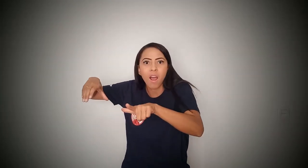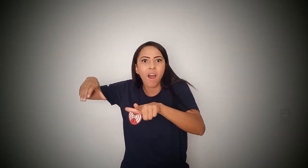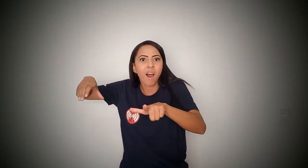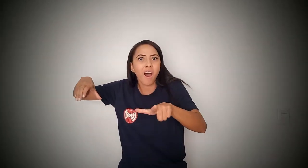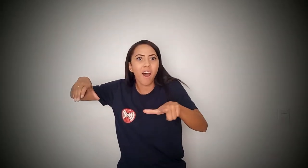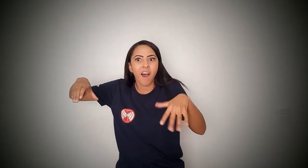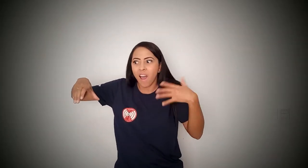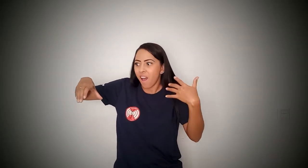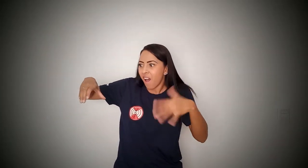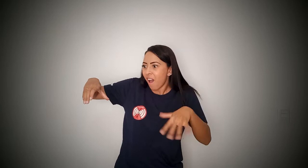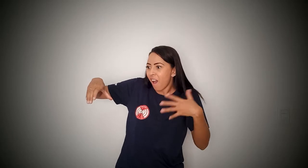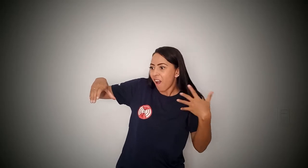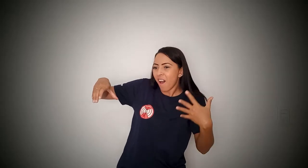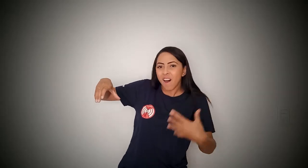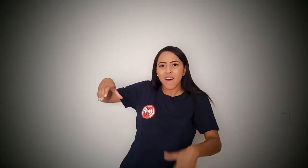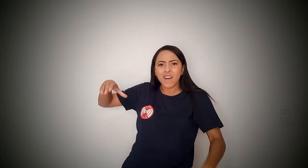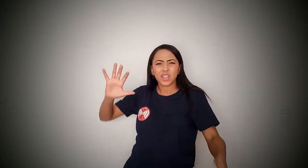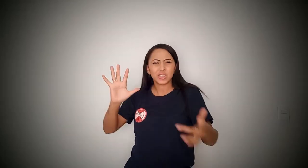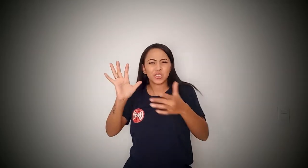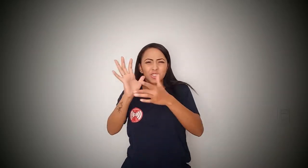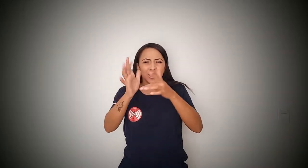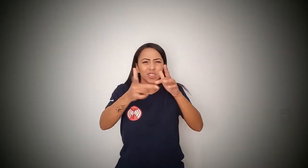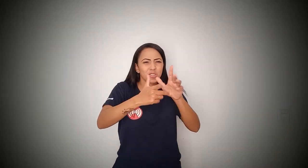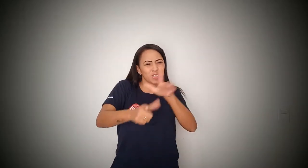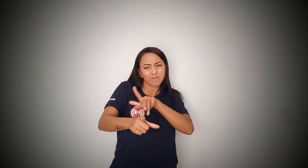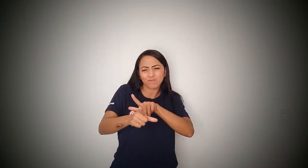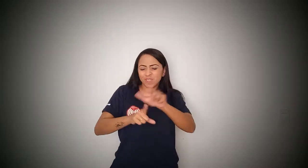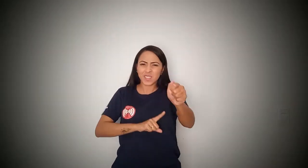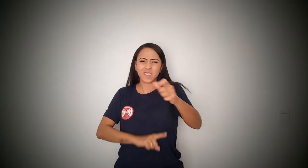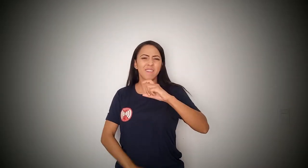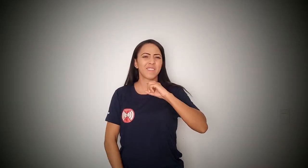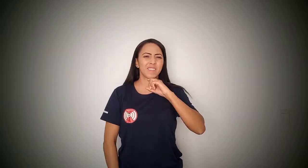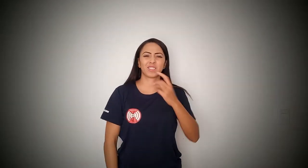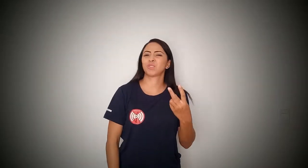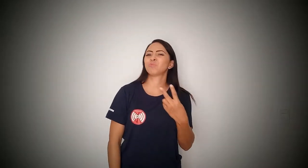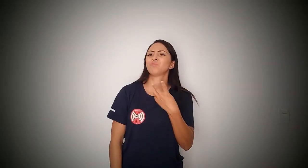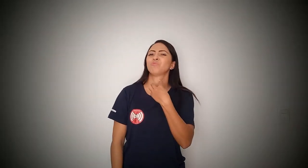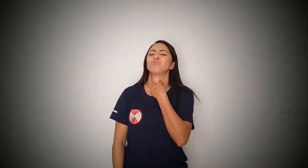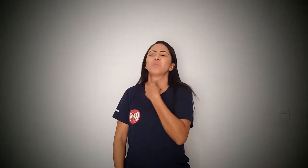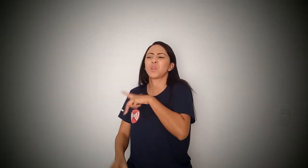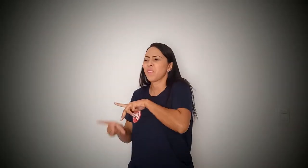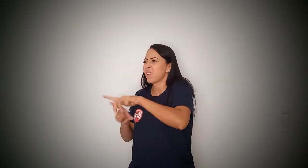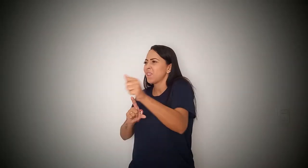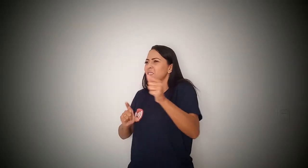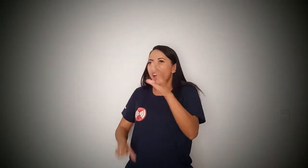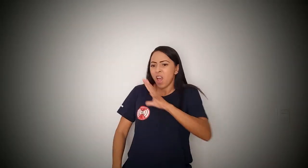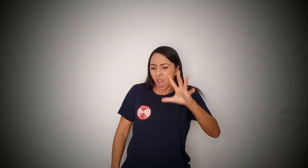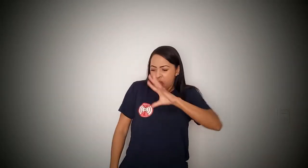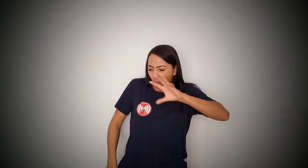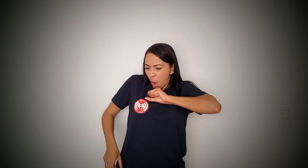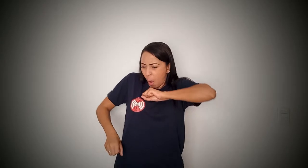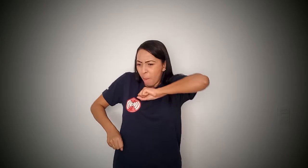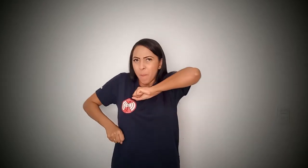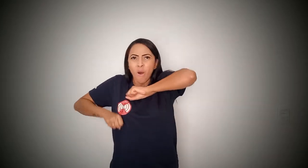abriu e nada vencerá seu grande amor.